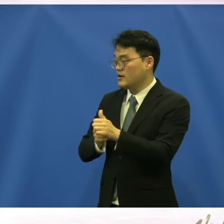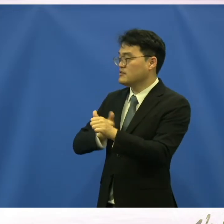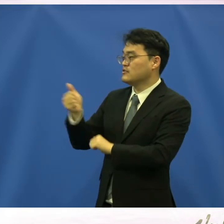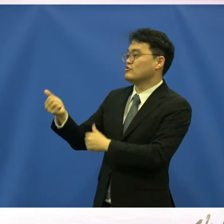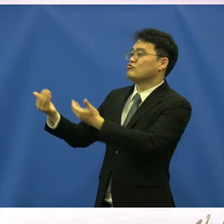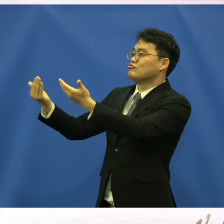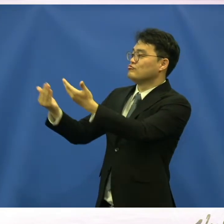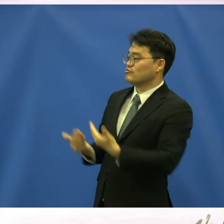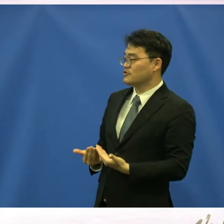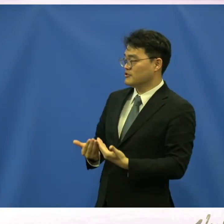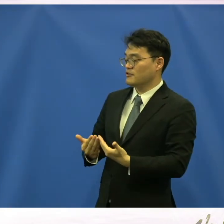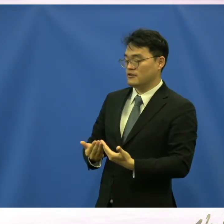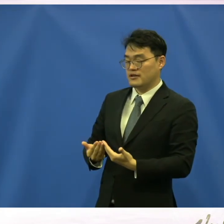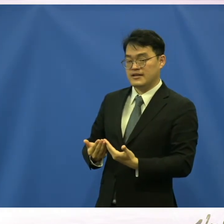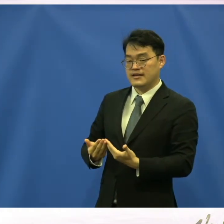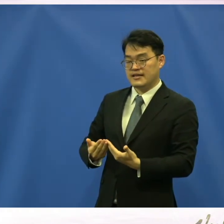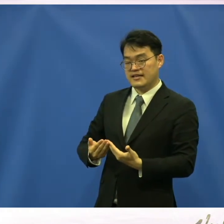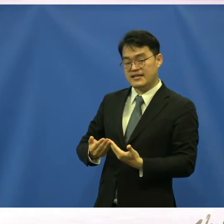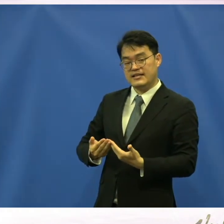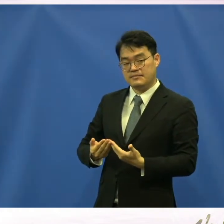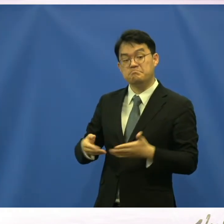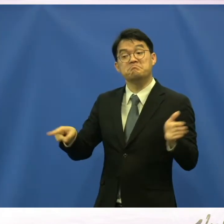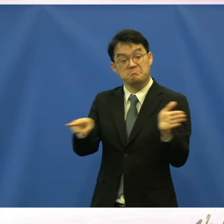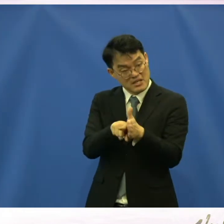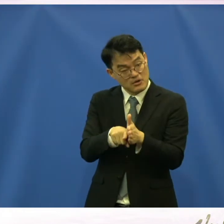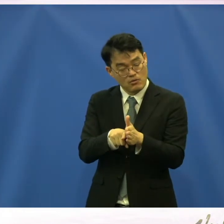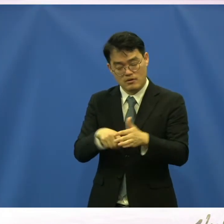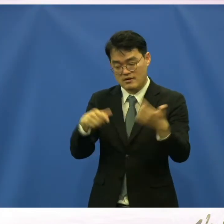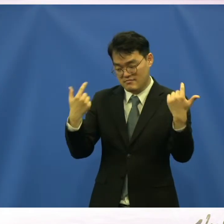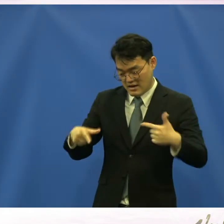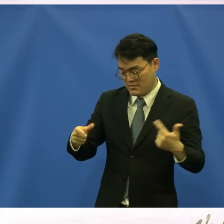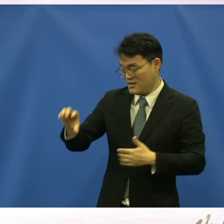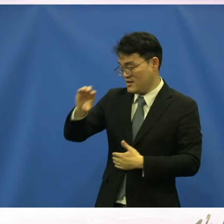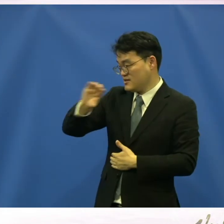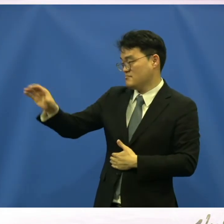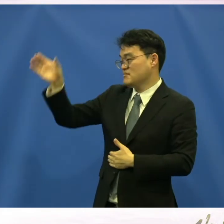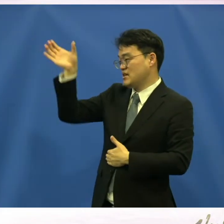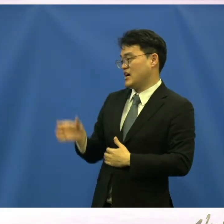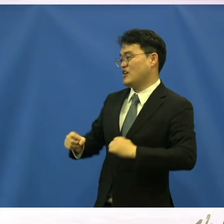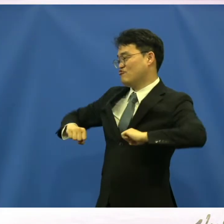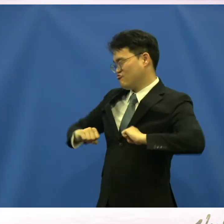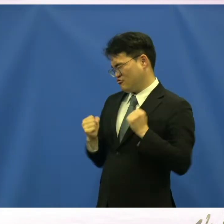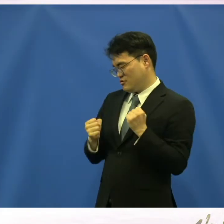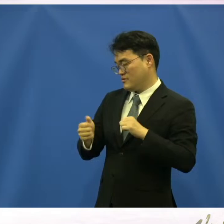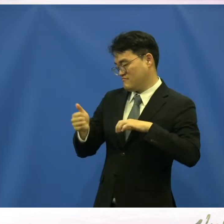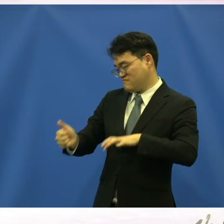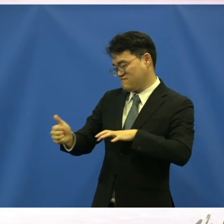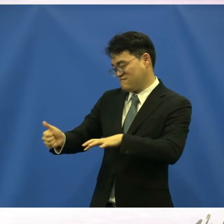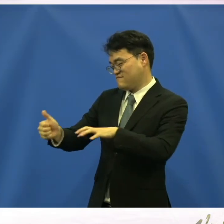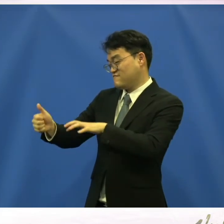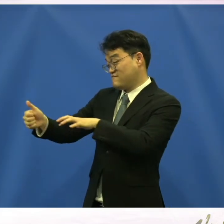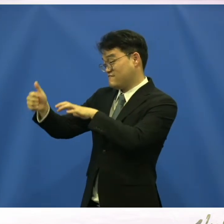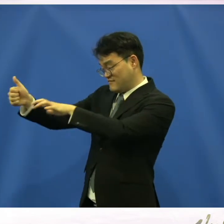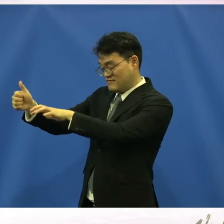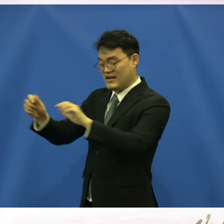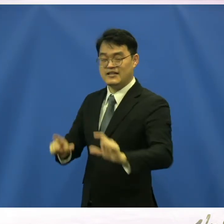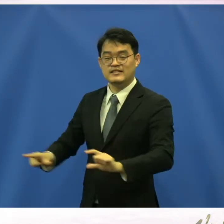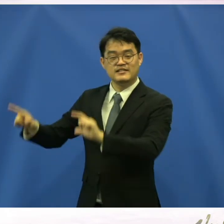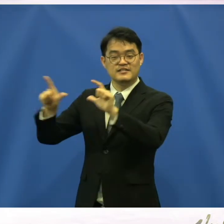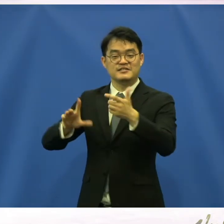부인하고 날마다 자기 십자가를 지고 따르면 그 삶이야말로 가장 아름답고 멋지고